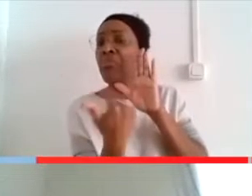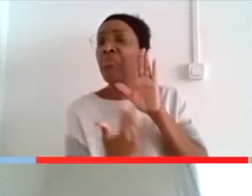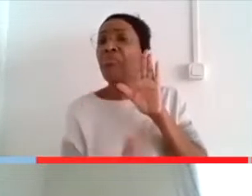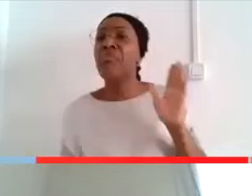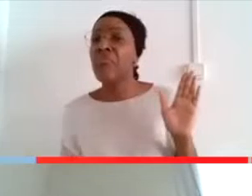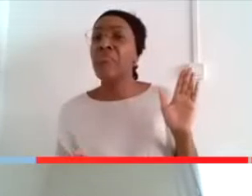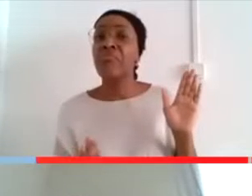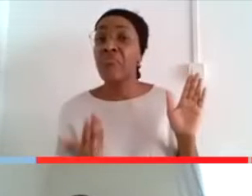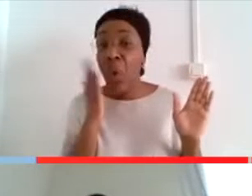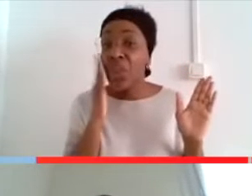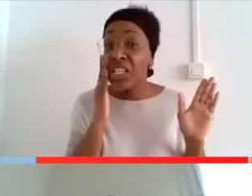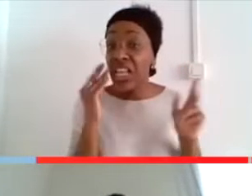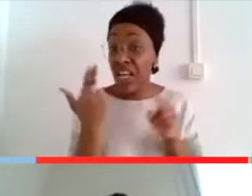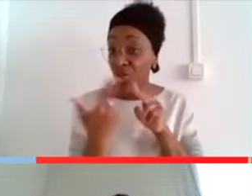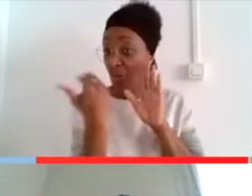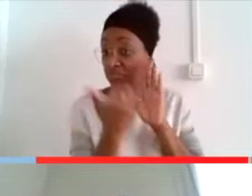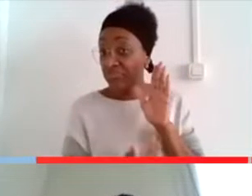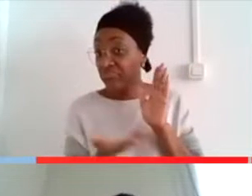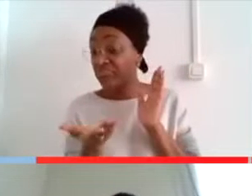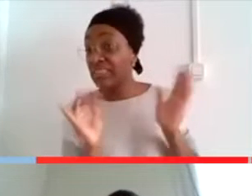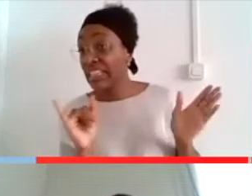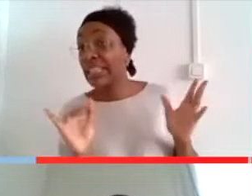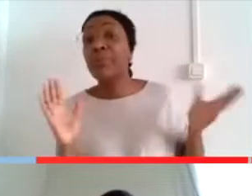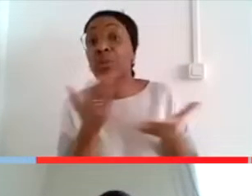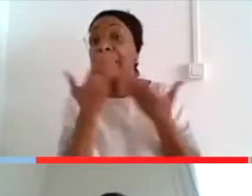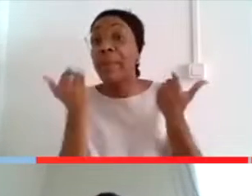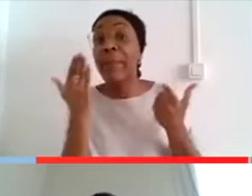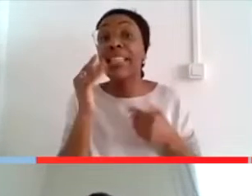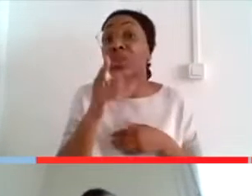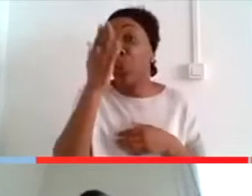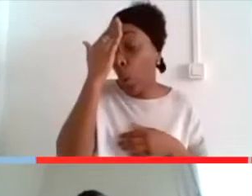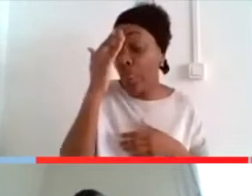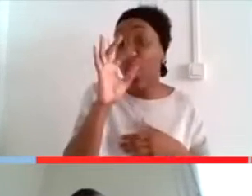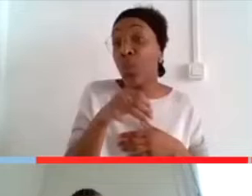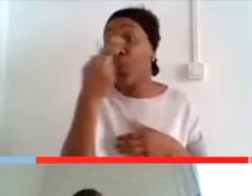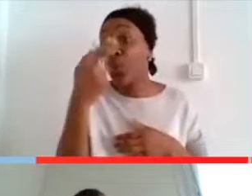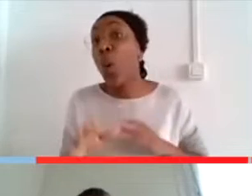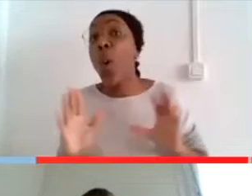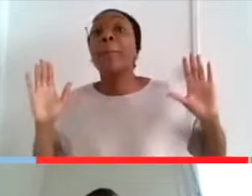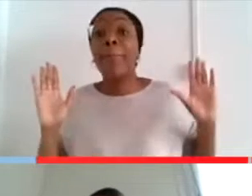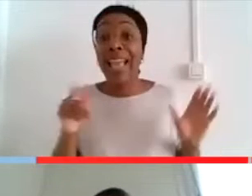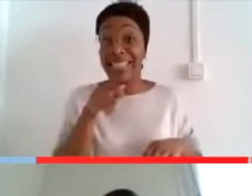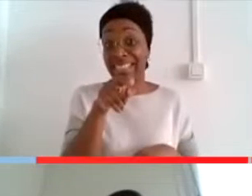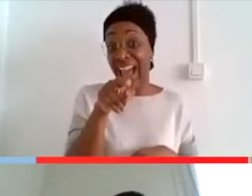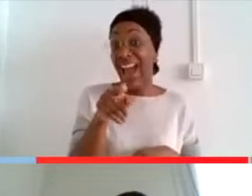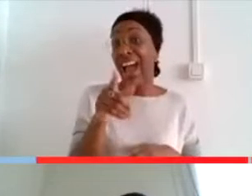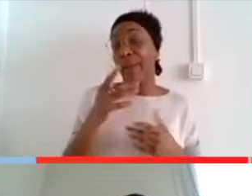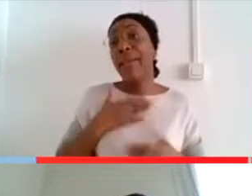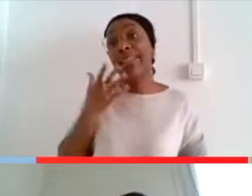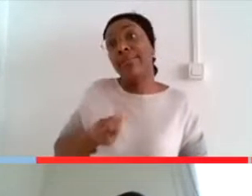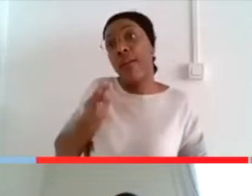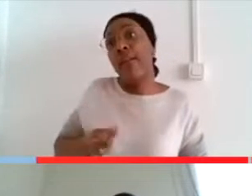Sin Freestyle. Vous connaissez ceux-là? Je ne sais pas si vous les connaissez. Mais en fait, moi je sais que mes enfants qui